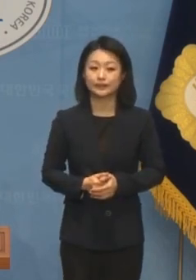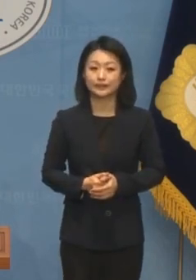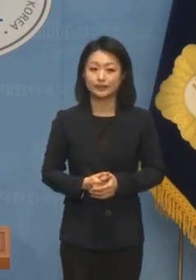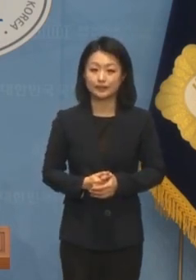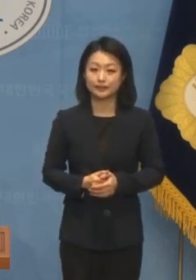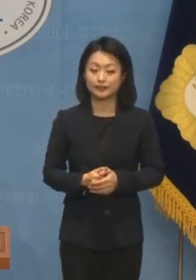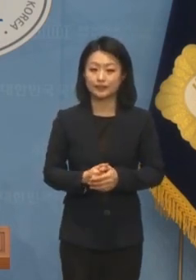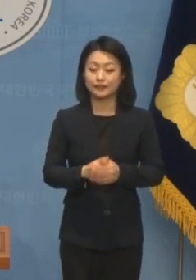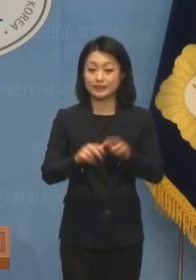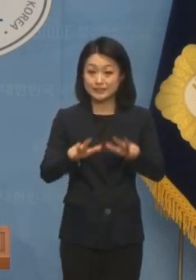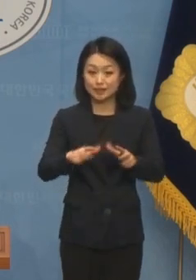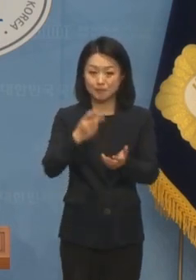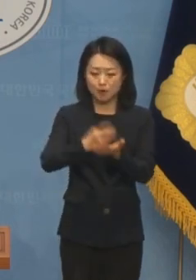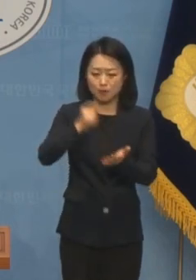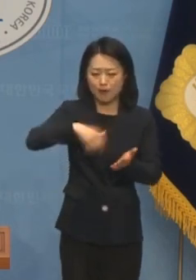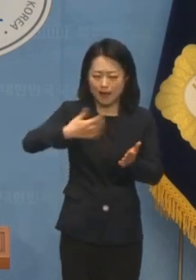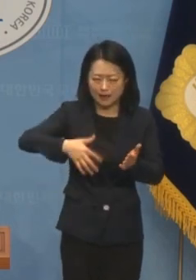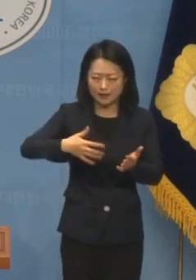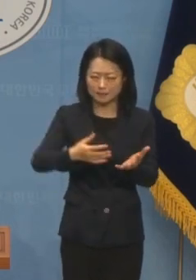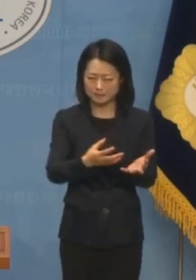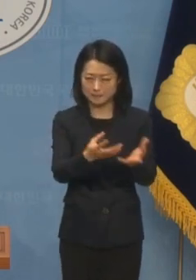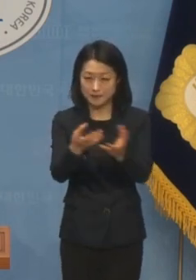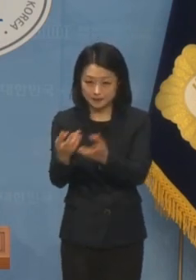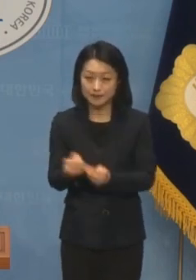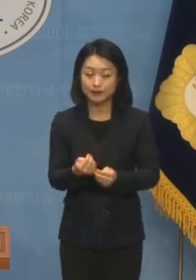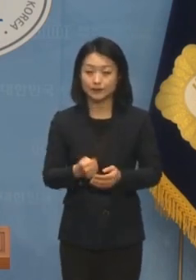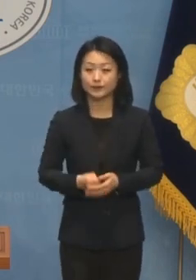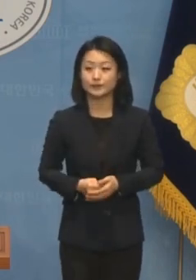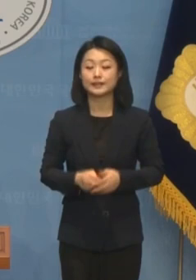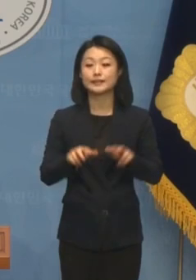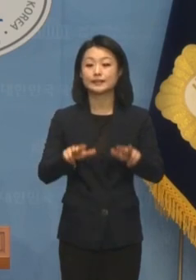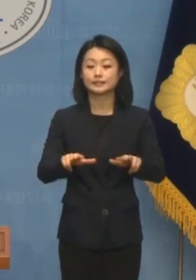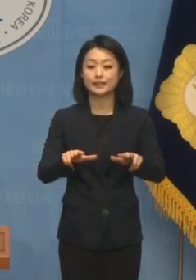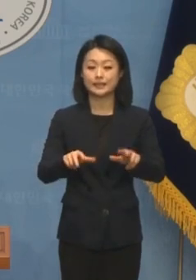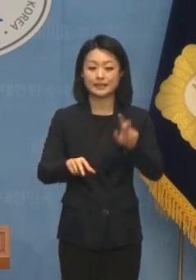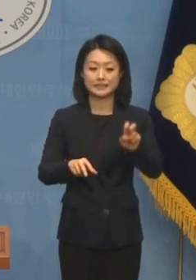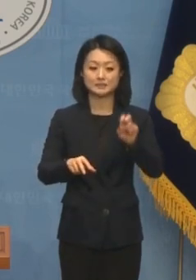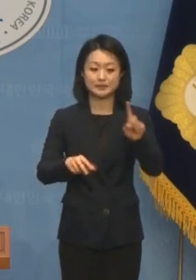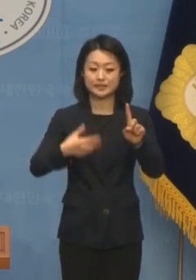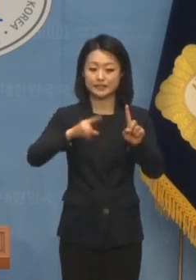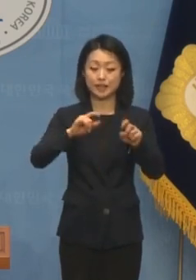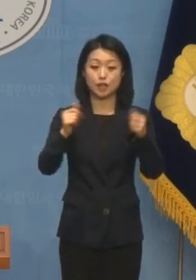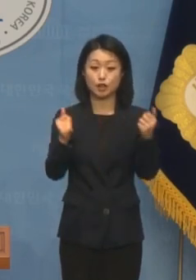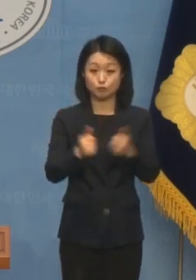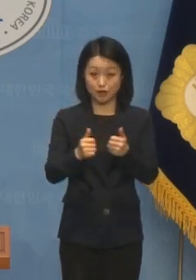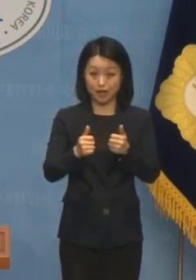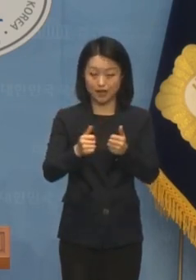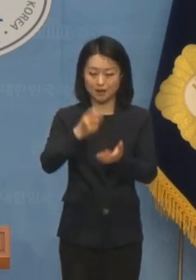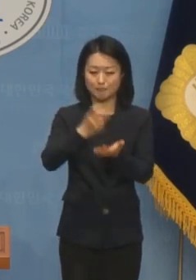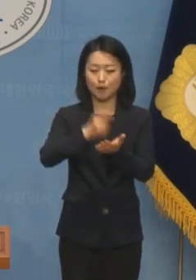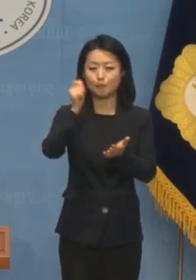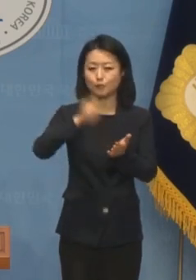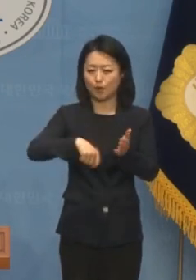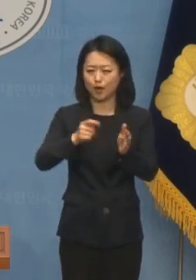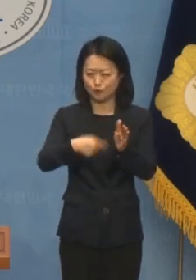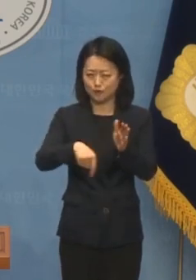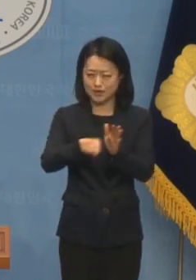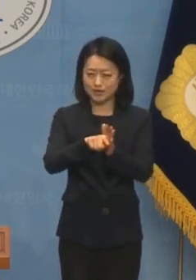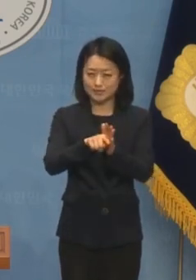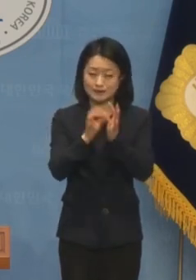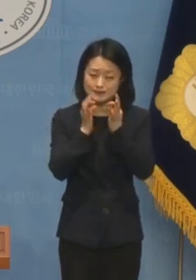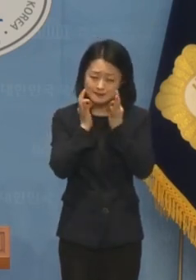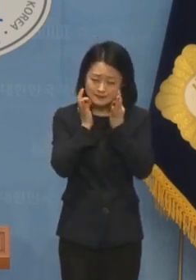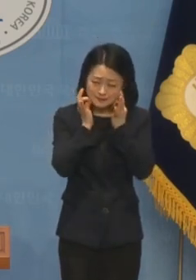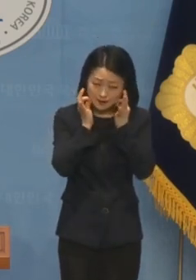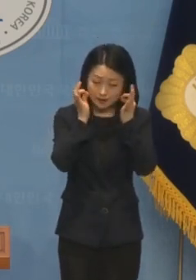남은 과제들이 산적해 있습니다. 이제 21대 국회가 남은 과제들을 해결하는 마지막